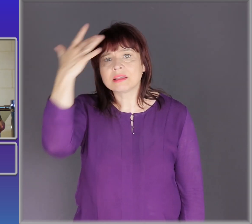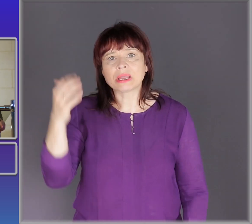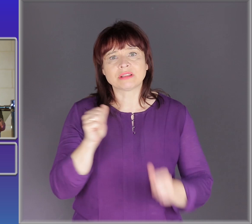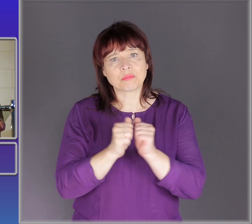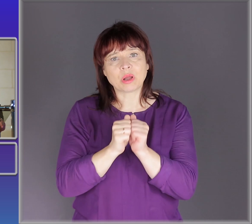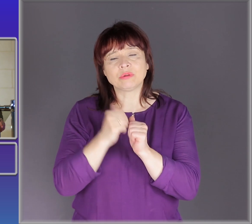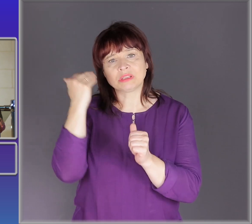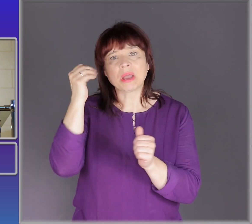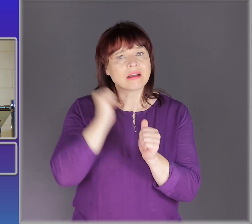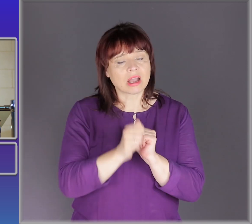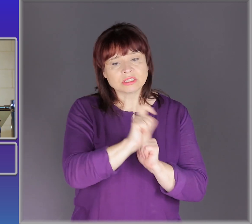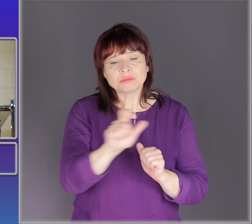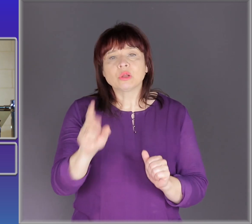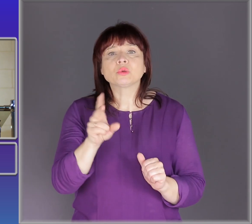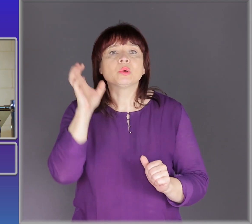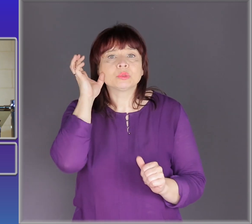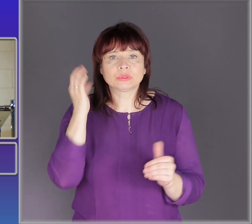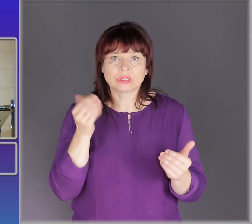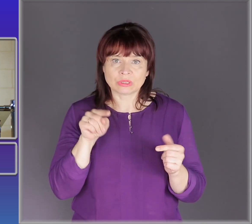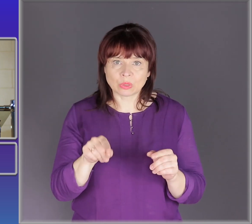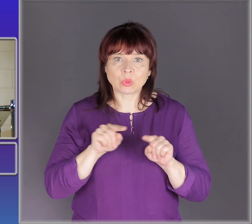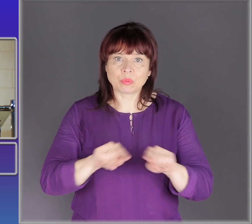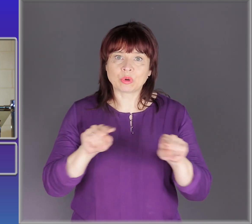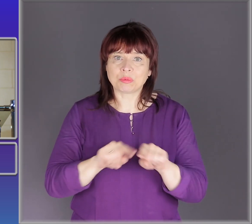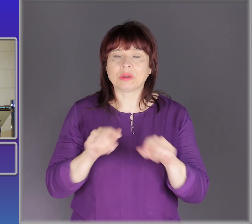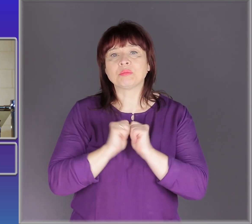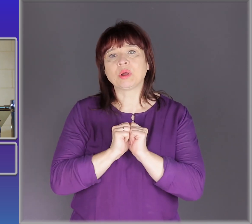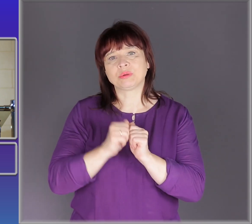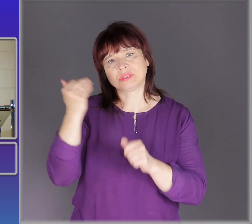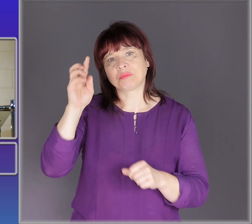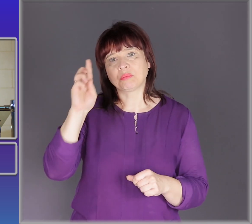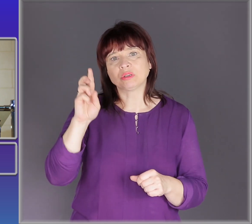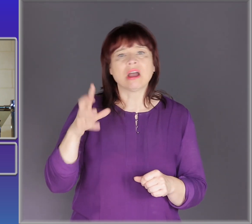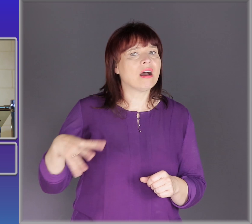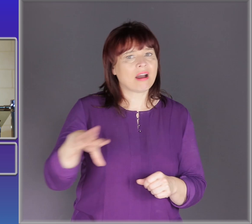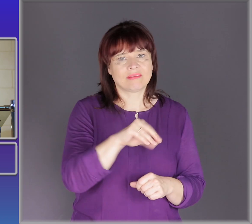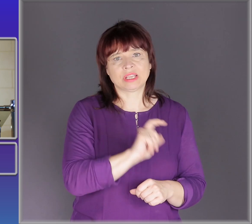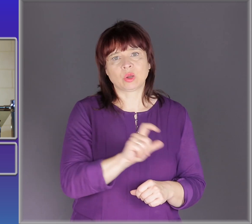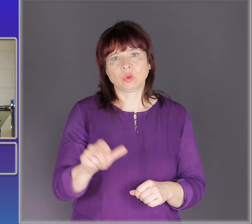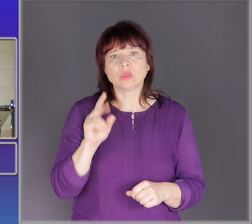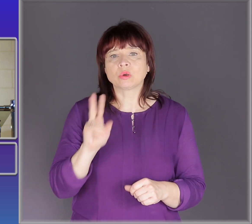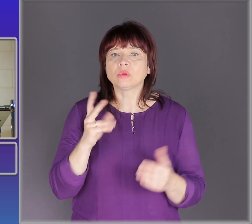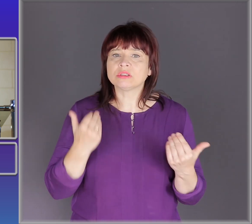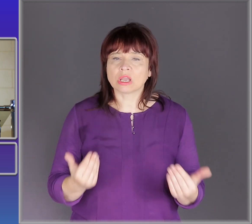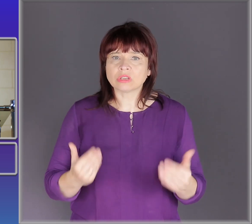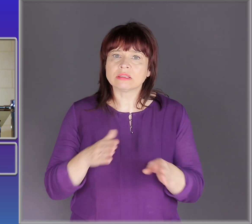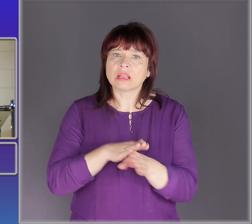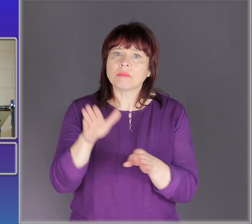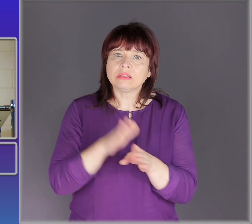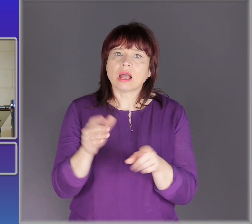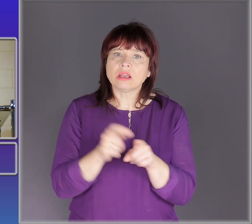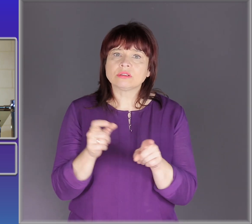каждом человеке который сегодня служит эту проповедь я молю тебя боже о всех людях которые сейчас